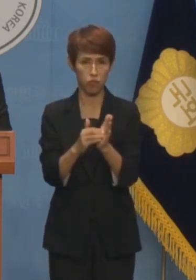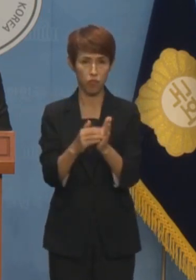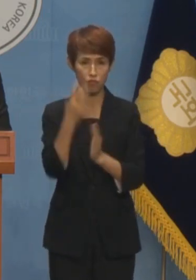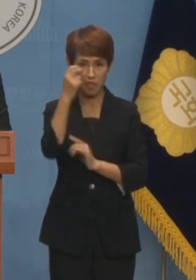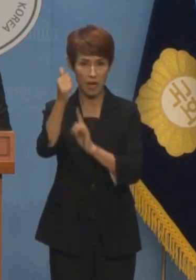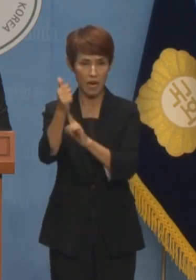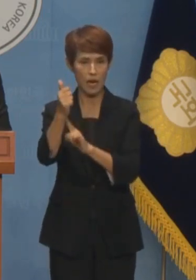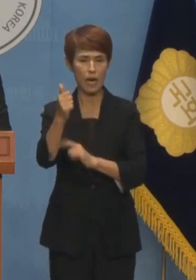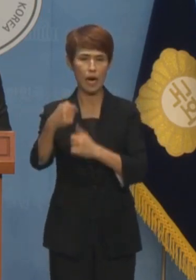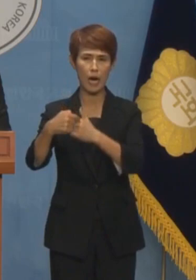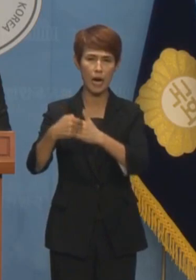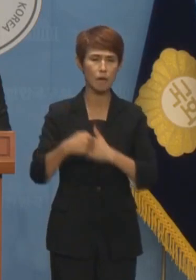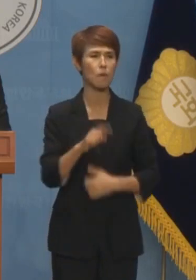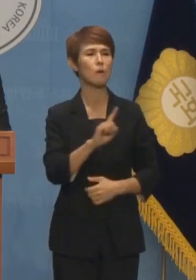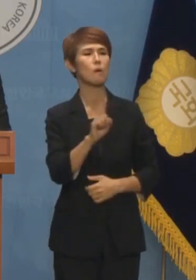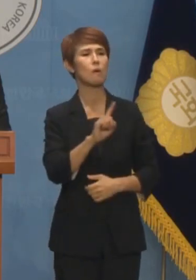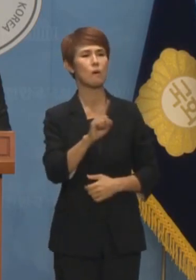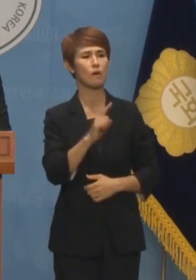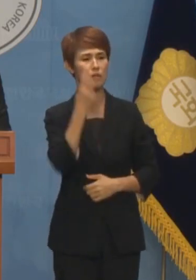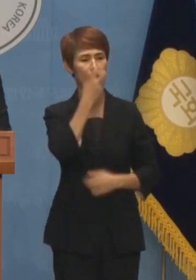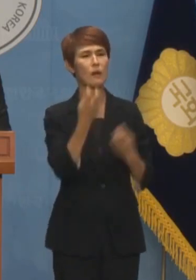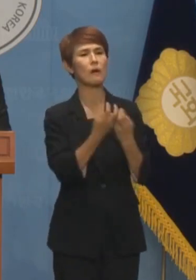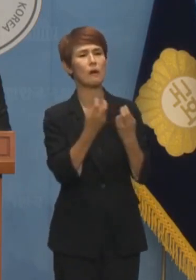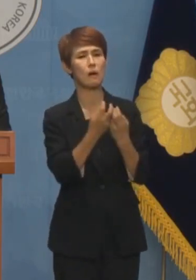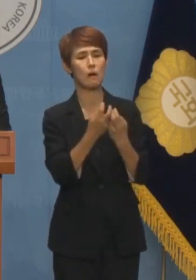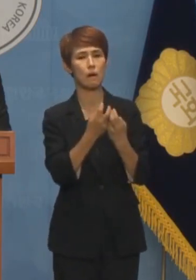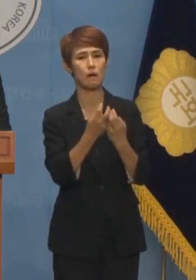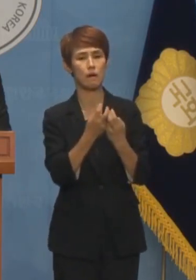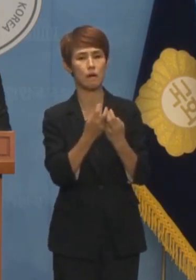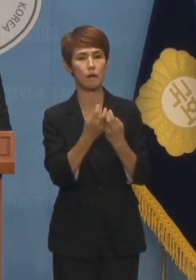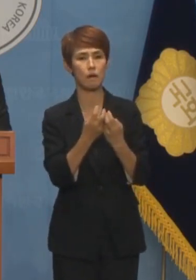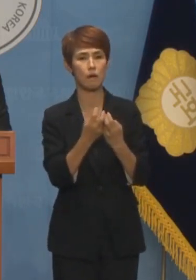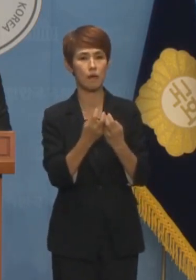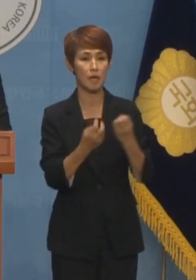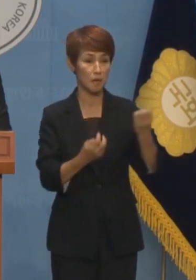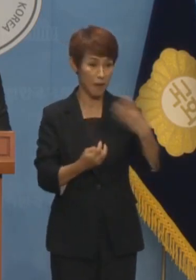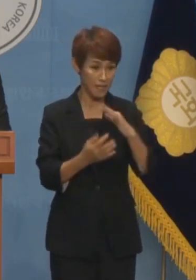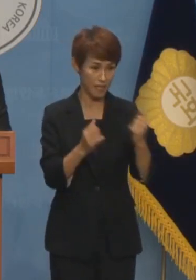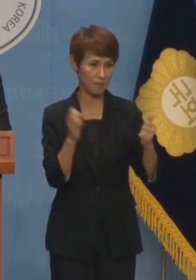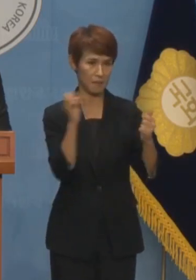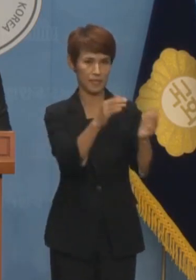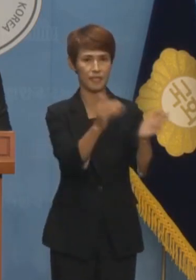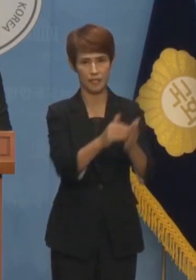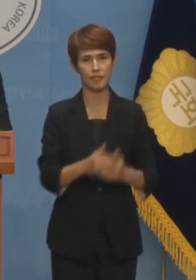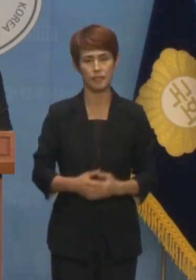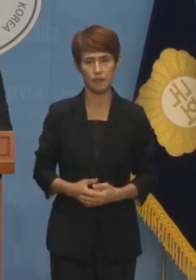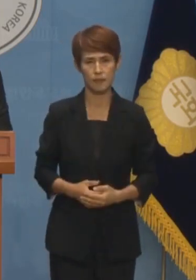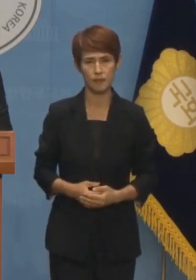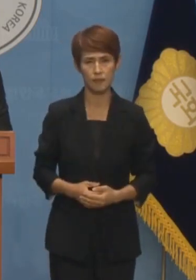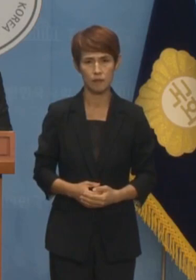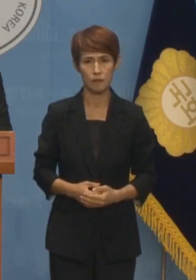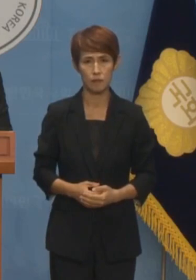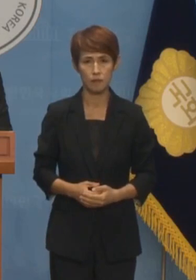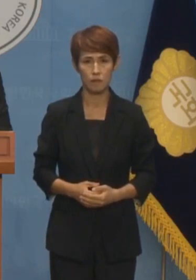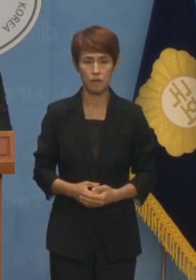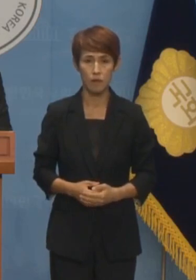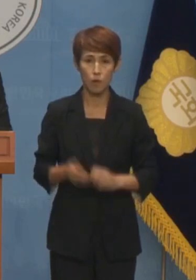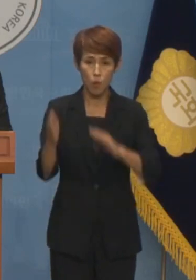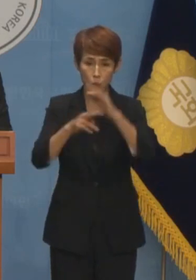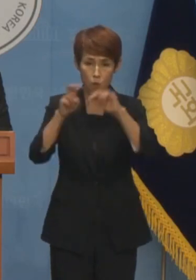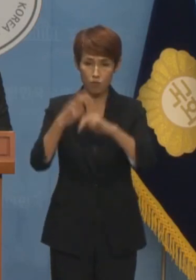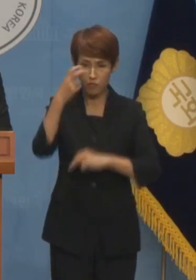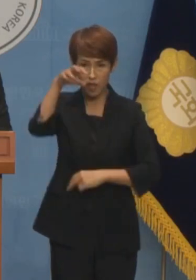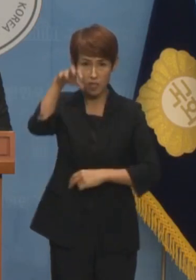이렇게 압력을 넣으면 어떻게 수사하라는 것이냐는 말을 남겼다고 합니다. 이들이 정말